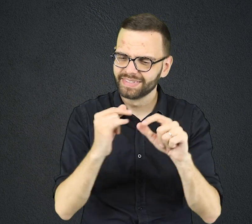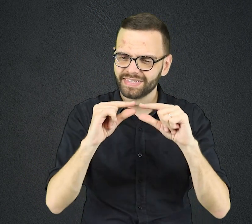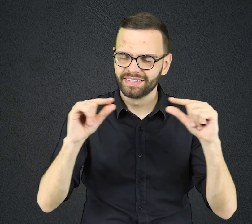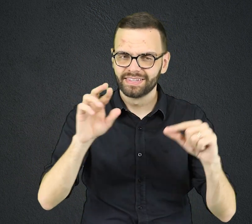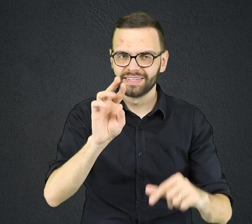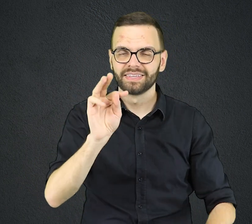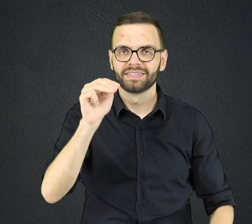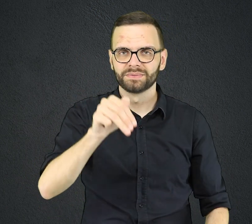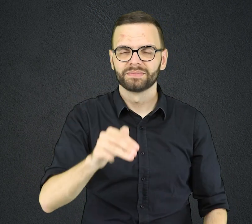transmundial.org.br.